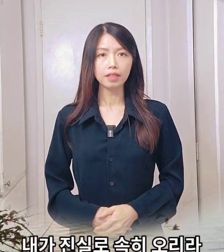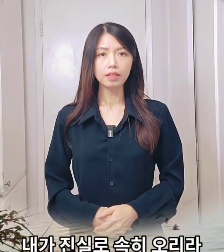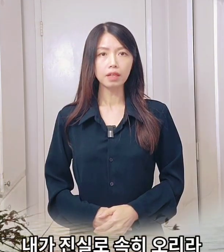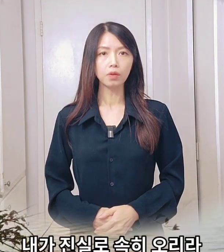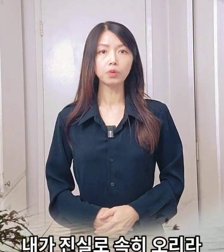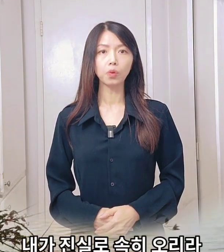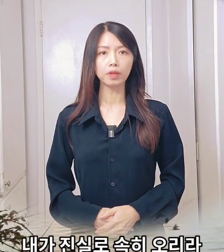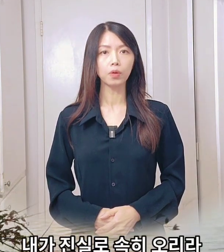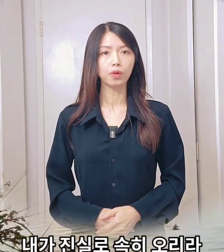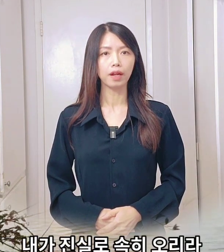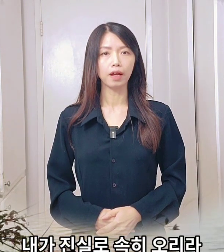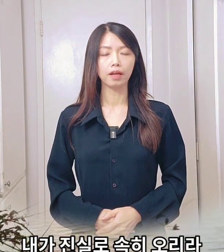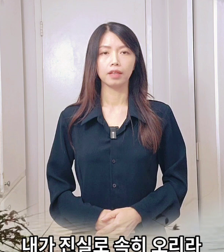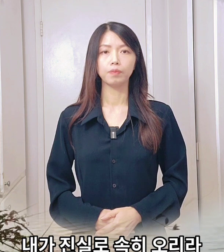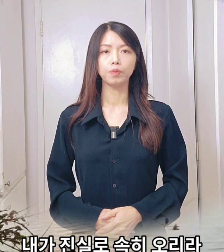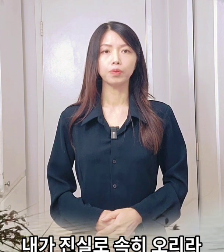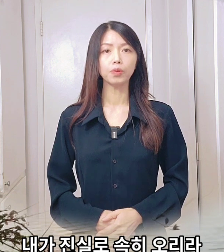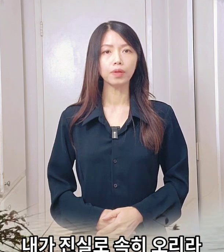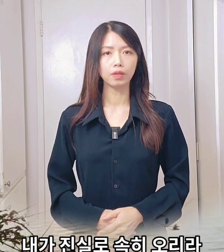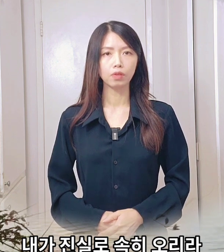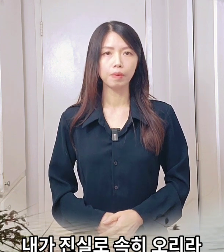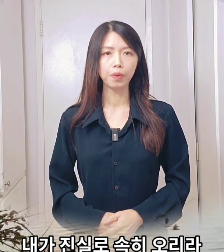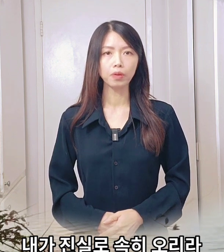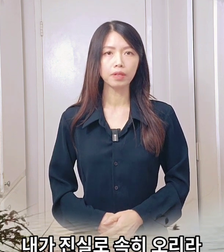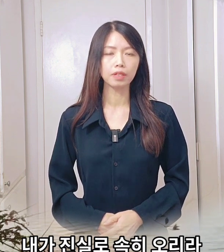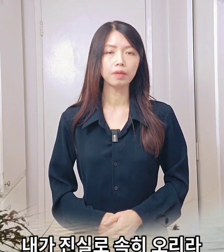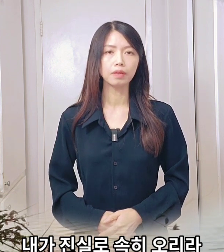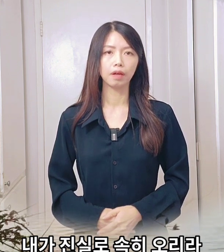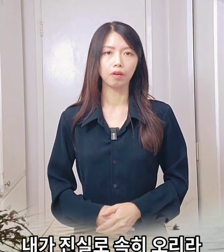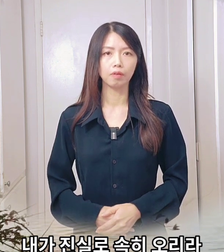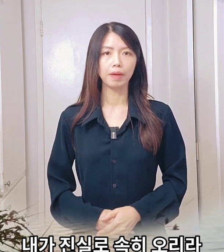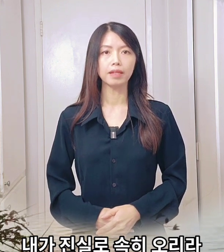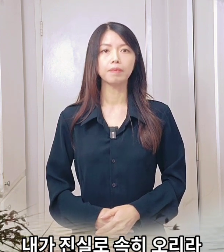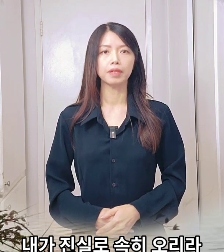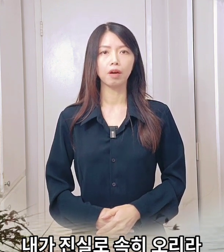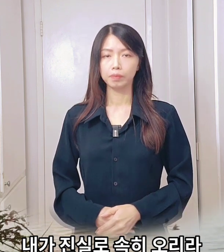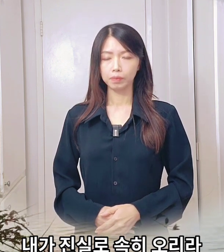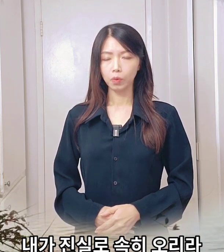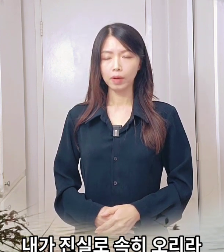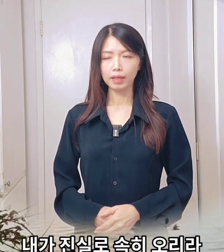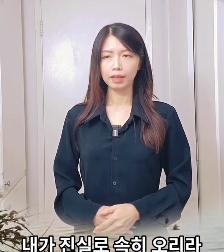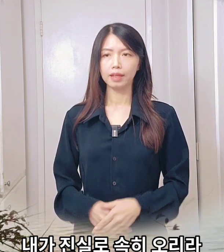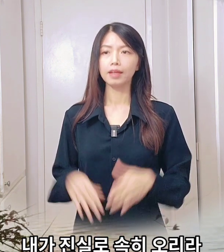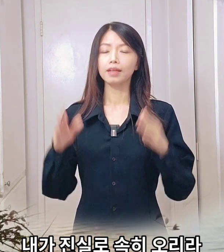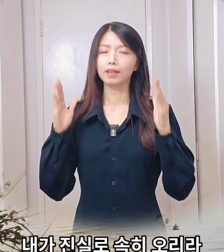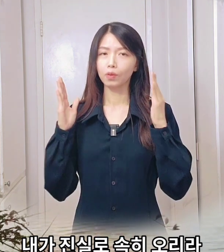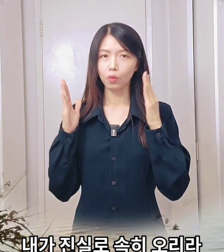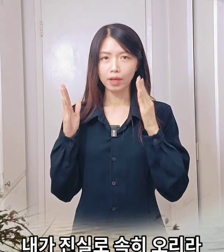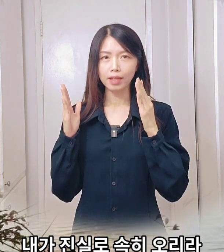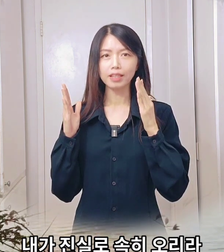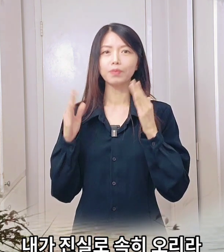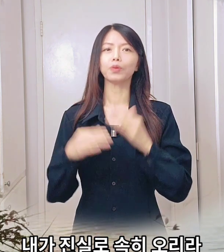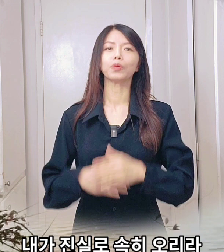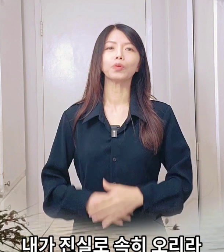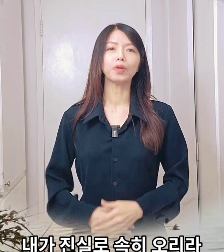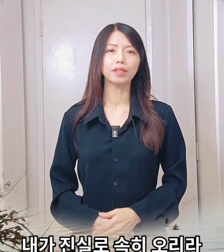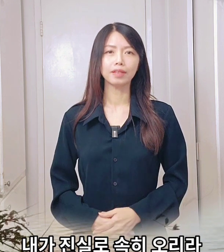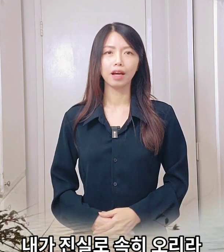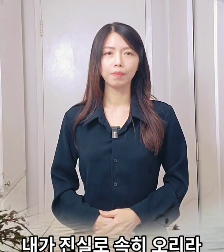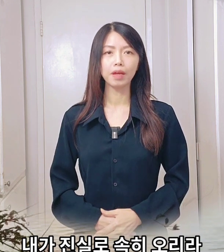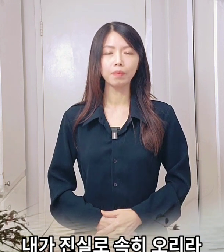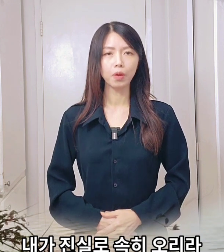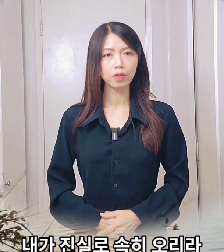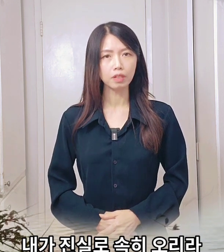내가 진실로 속히 오리라. 이 부분도 예수님이 표현하신 말씀이죠. 똑같이 고개 45도로